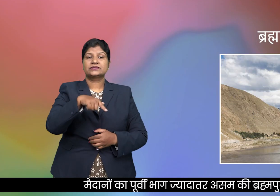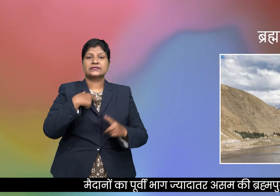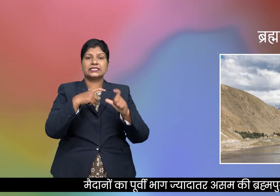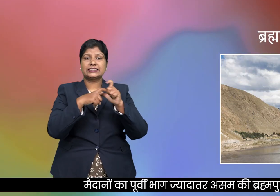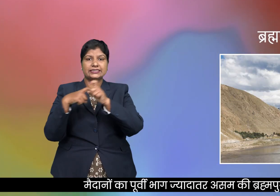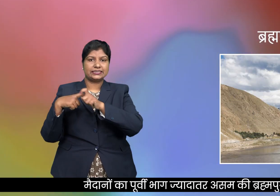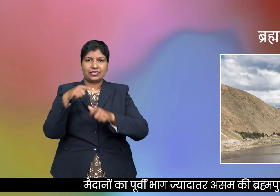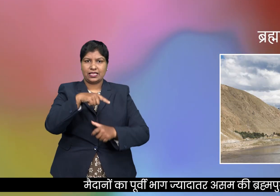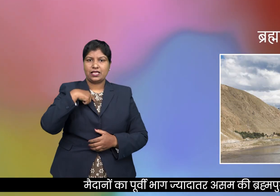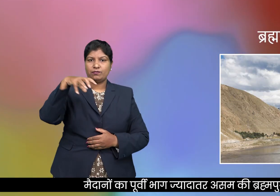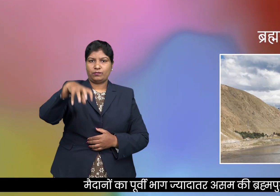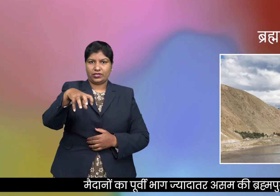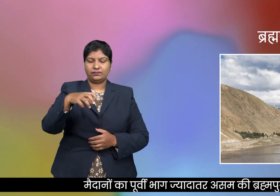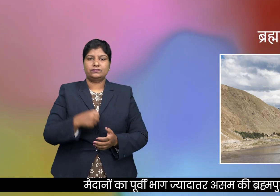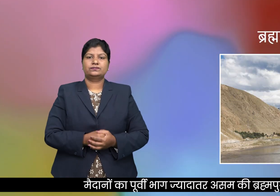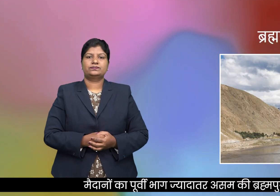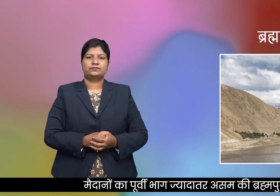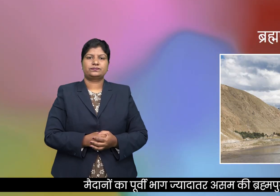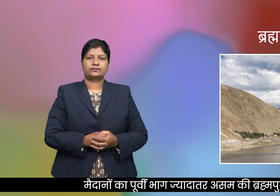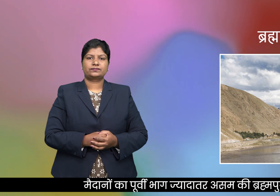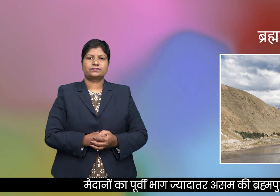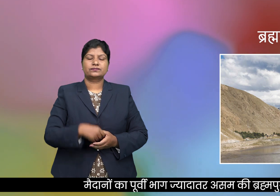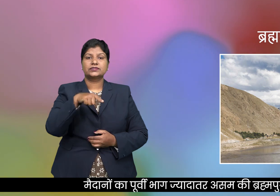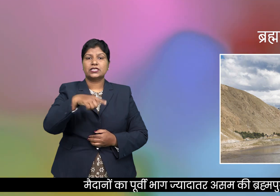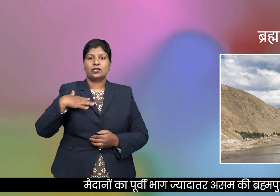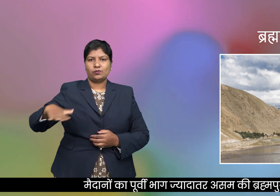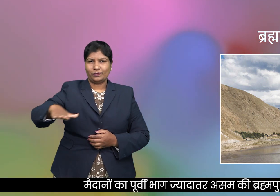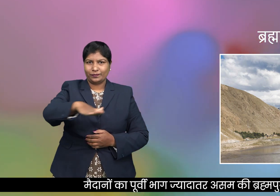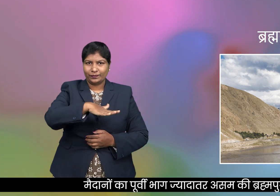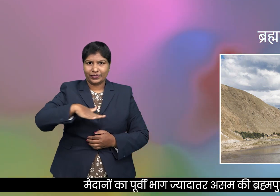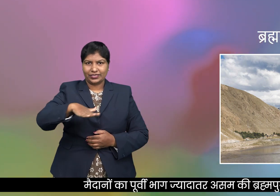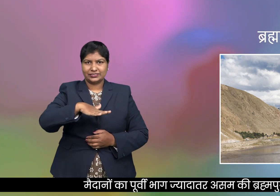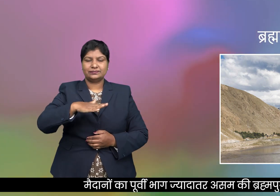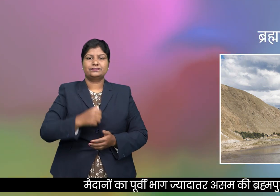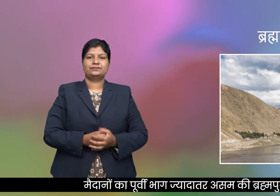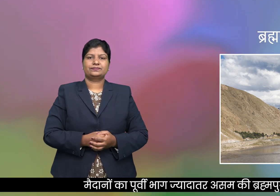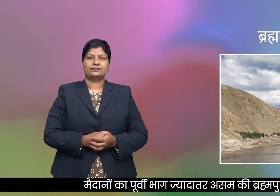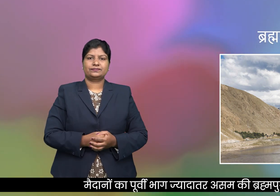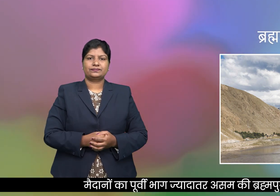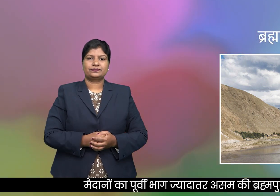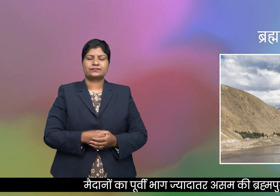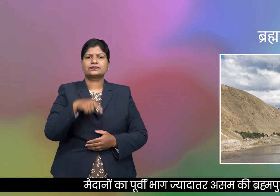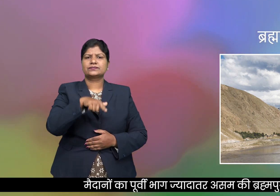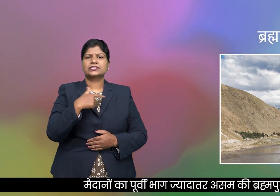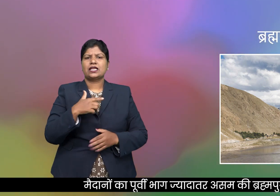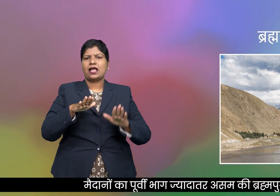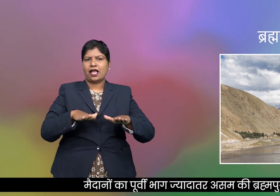मैदानों का पूर्वी भाग ज्यादातर असम की ब्रह्मपुत्र घाटी में स्थित है।